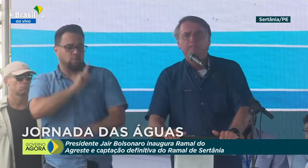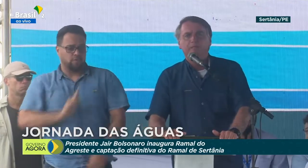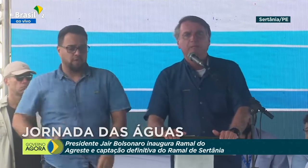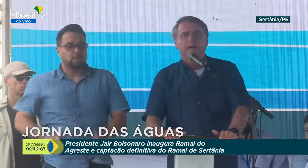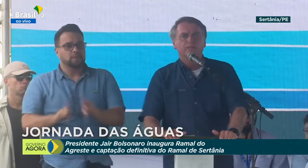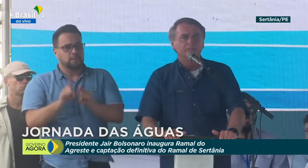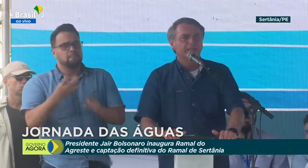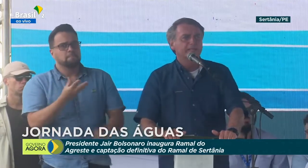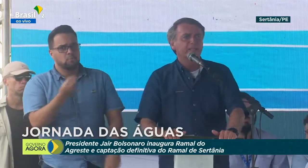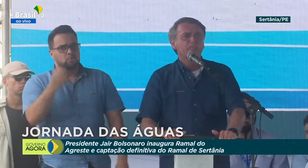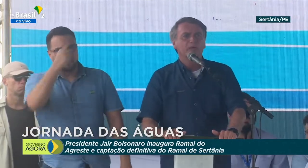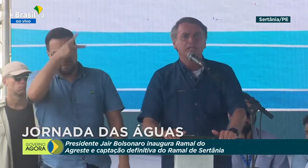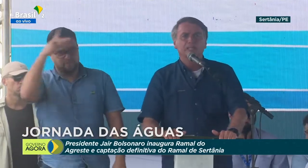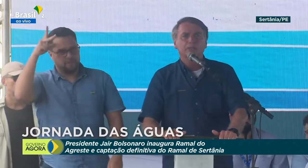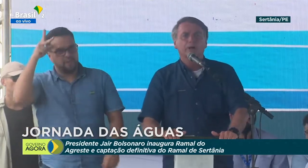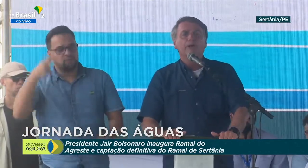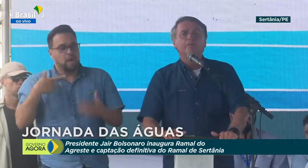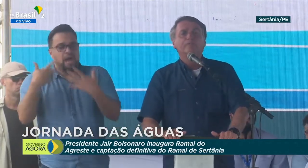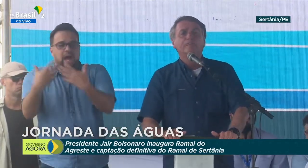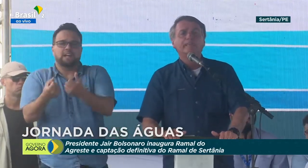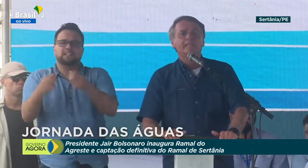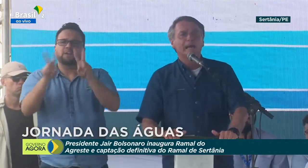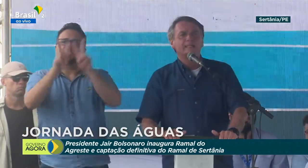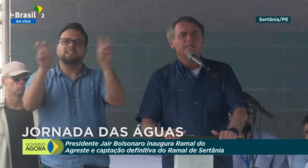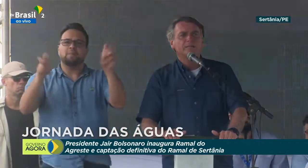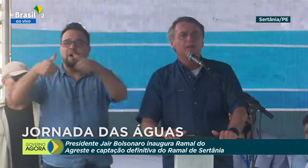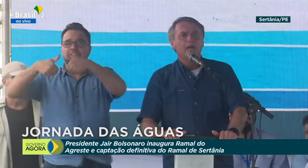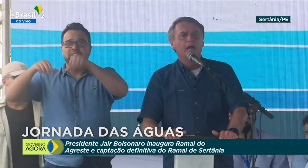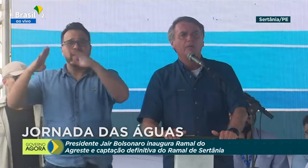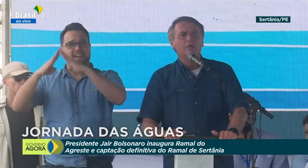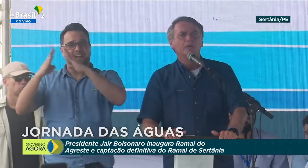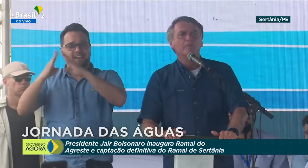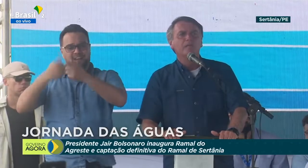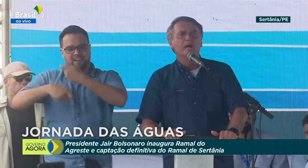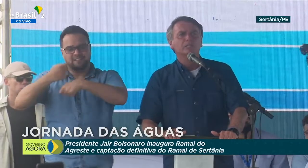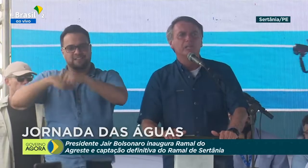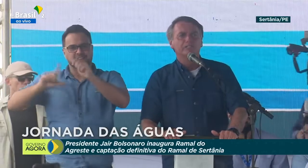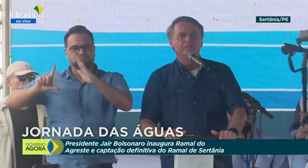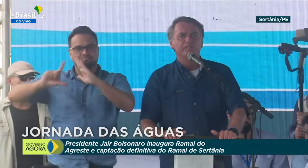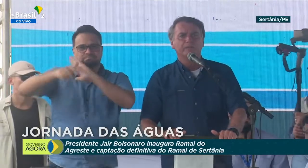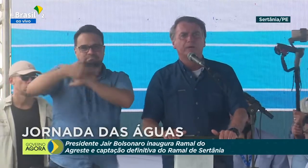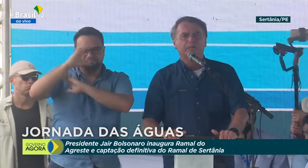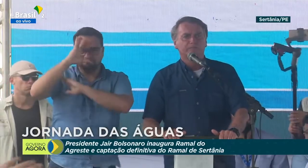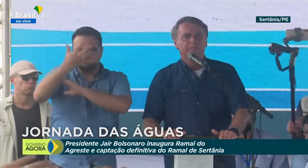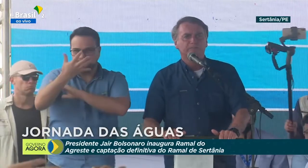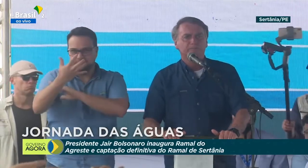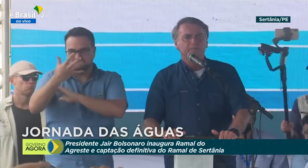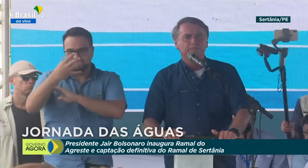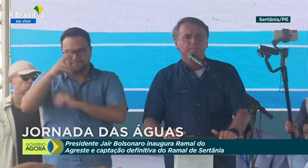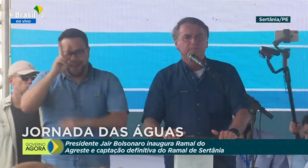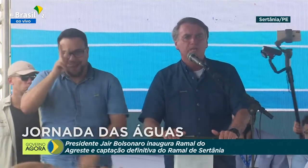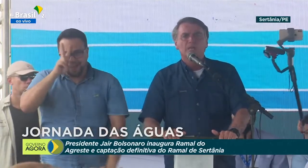prefeitos adotaram aquela política do fique em casa, a economia a gente vê depois.